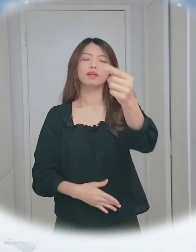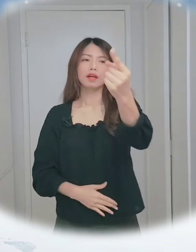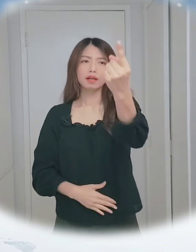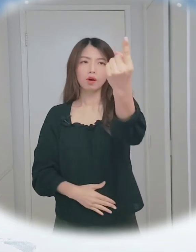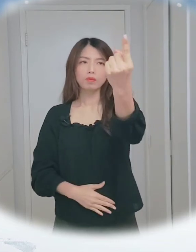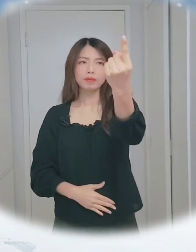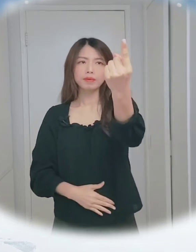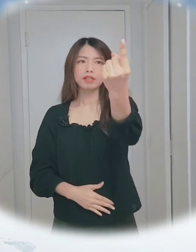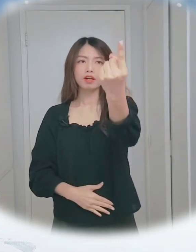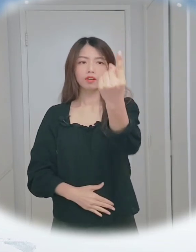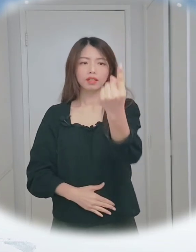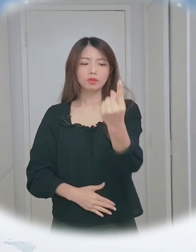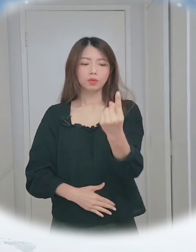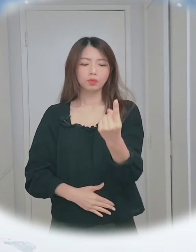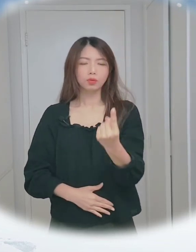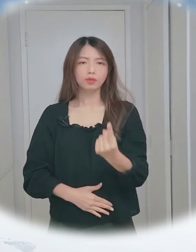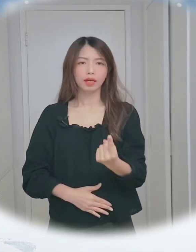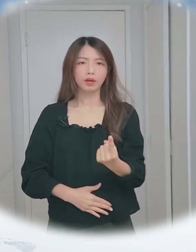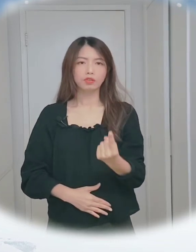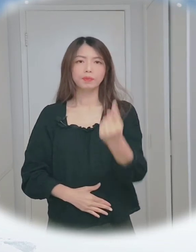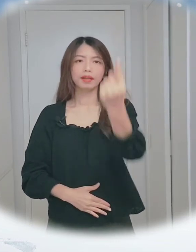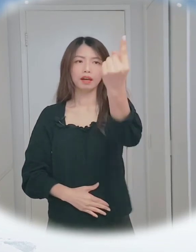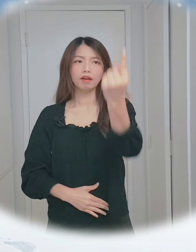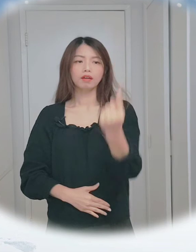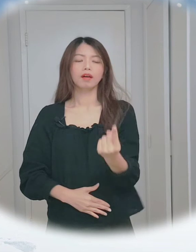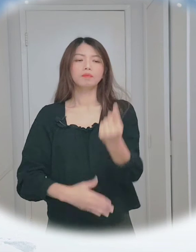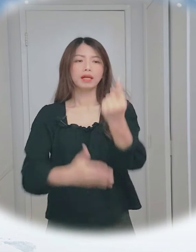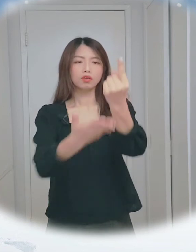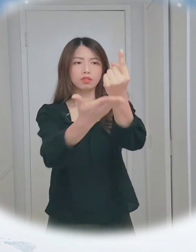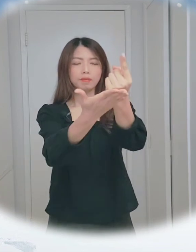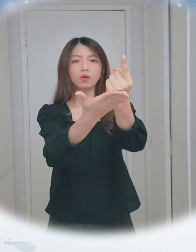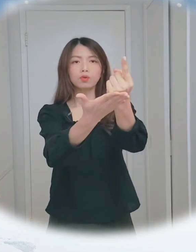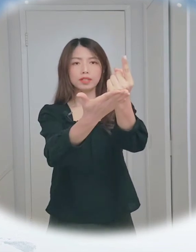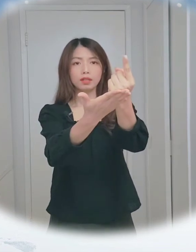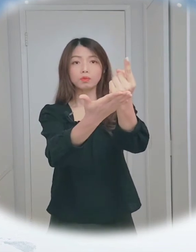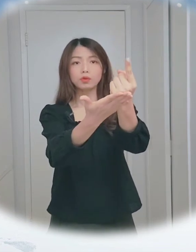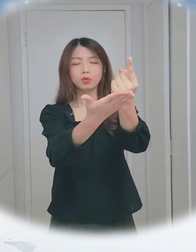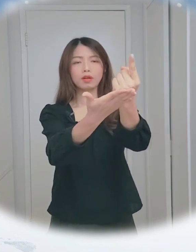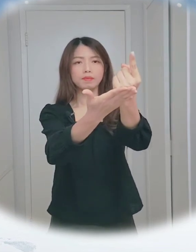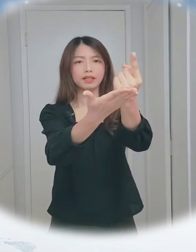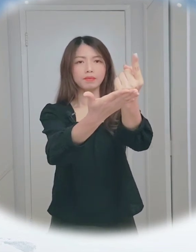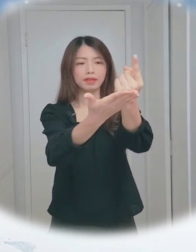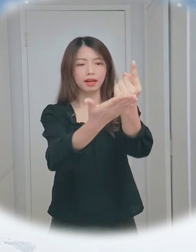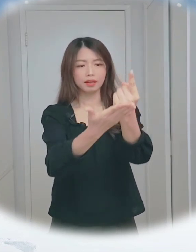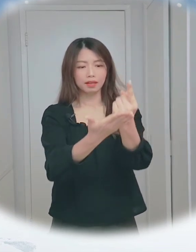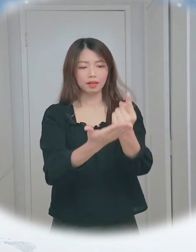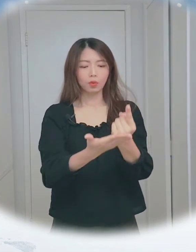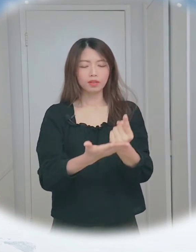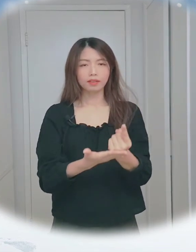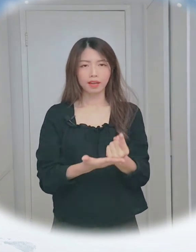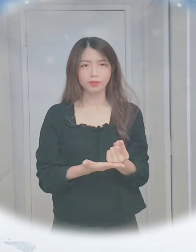뜻의 수어는 검지만 펴셔서 내 쪽으로 다가와주시면 돼요. 받쳐주시면 오시다. 좀 더 존경의 의미가 됩니다.